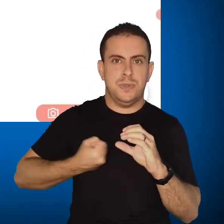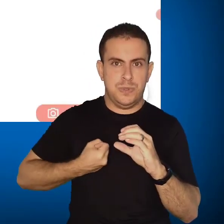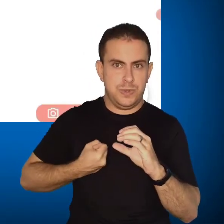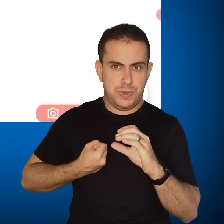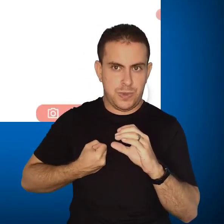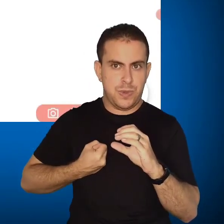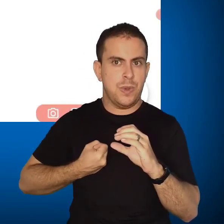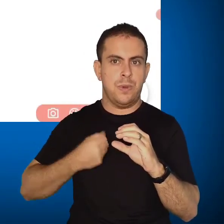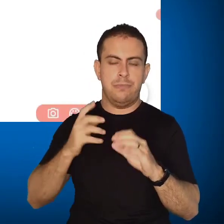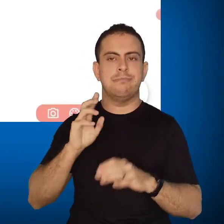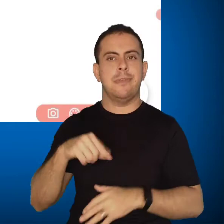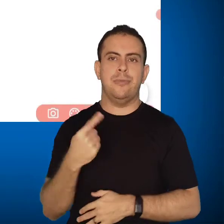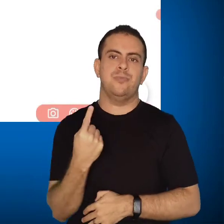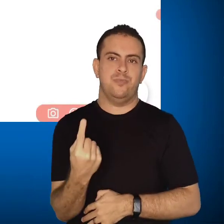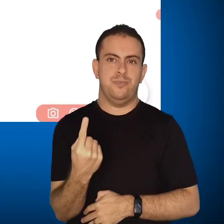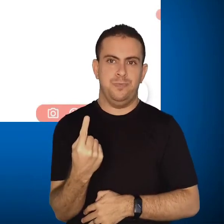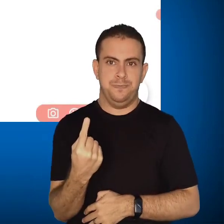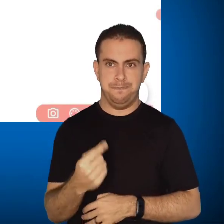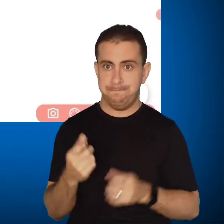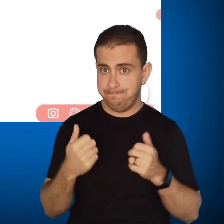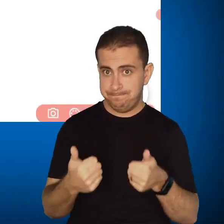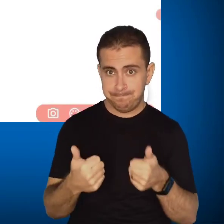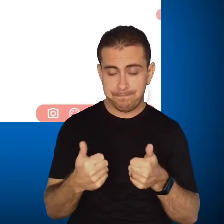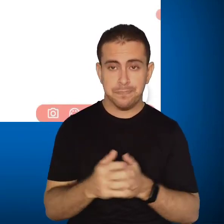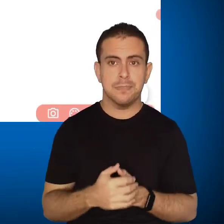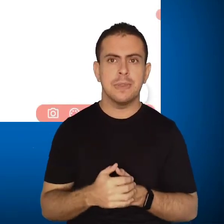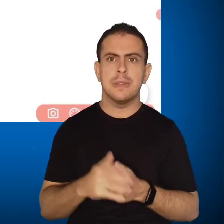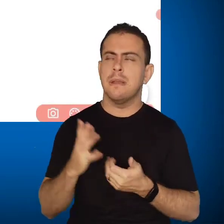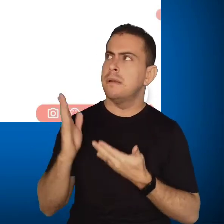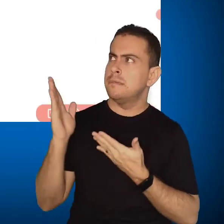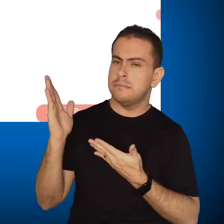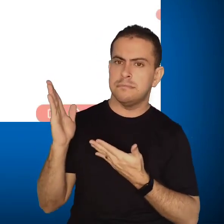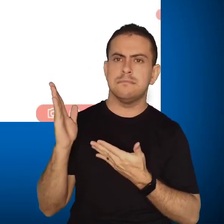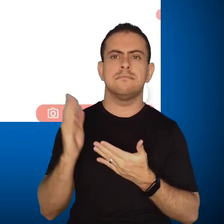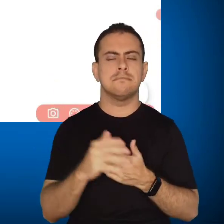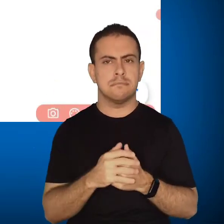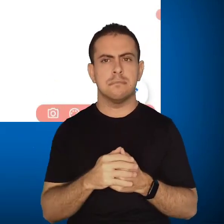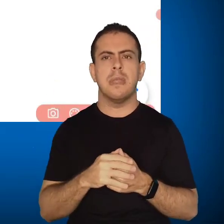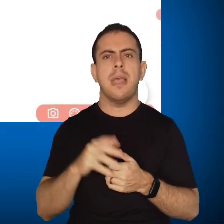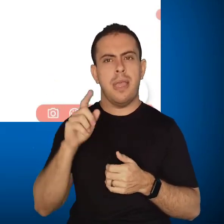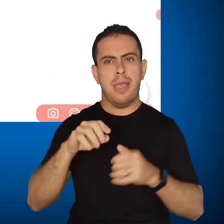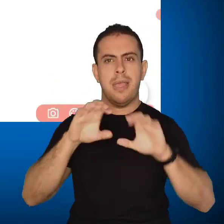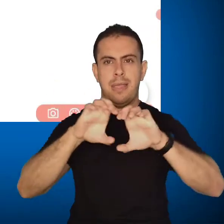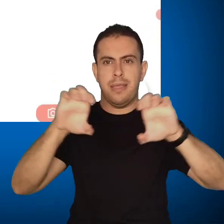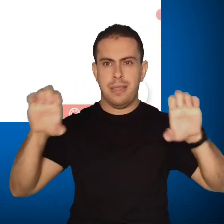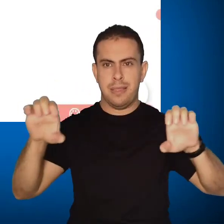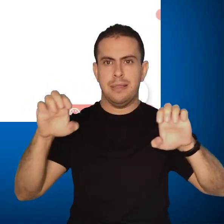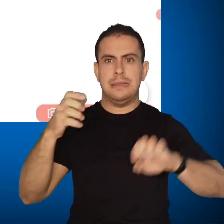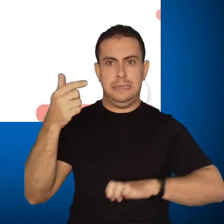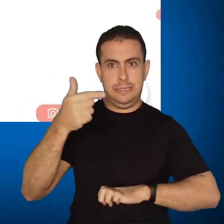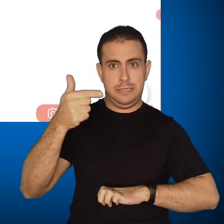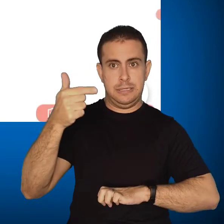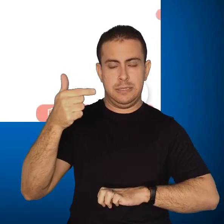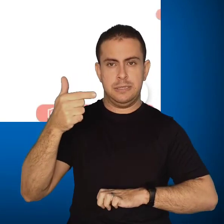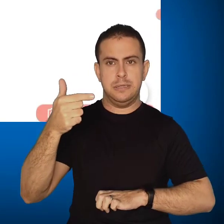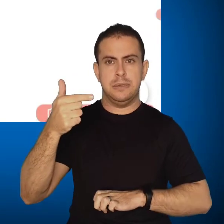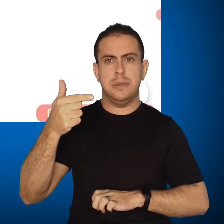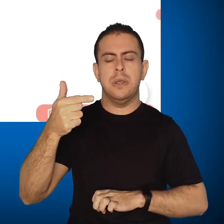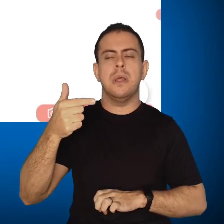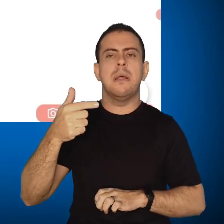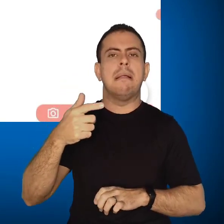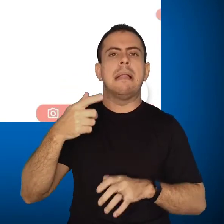de x, né, no caso aí é 1, perfeito? Essa equação, galera, do segundo grau, ela